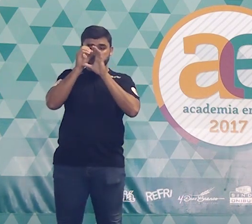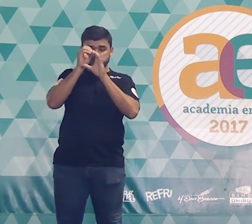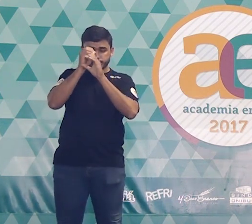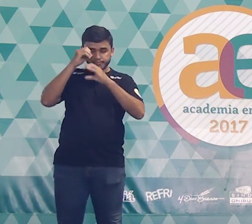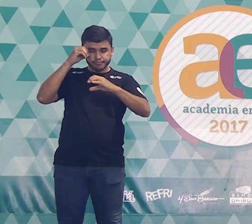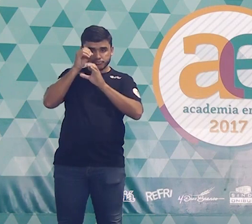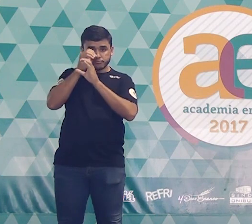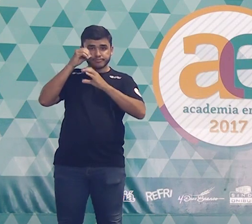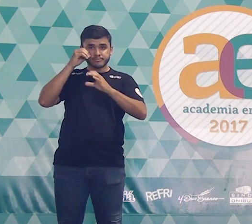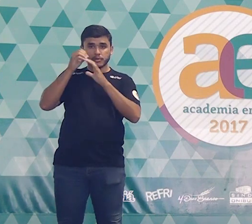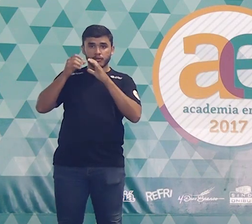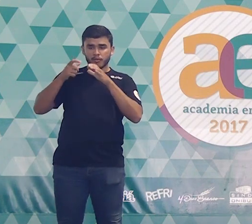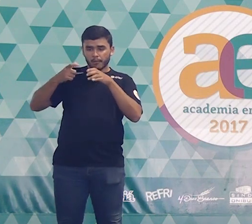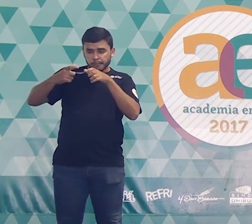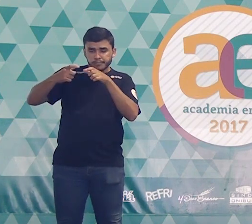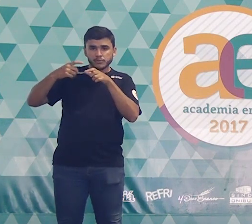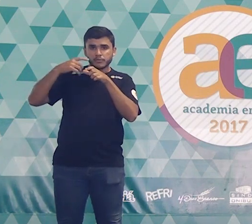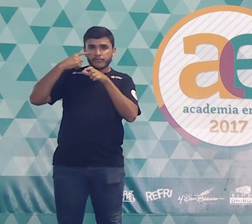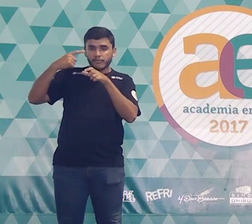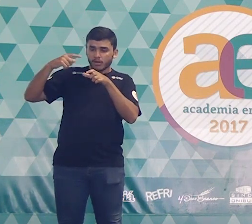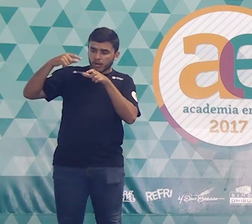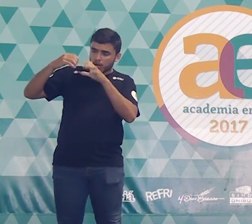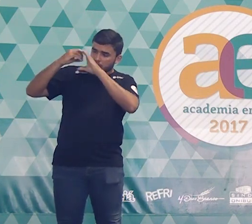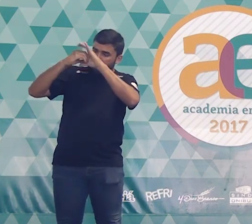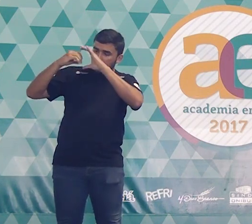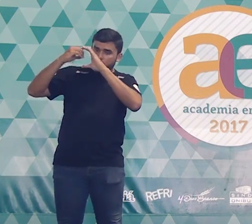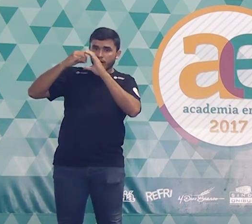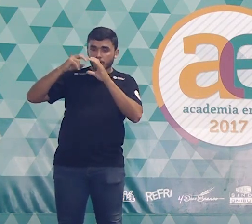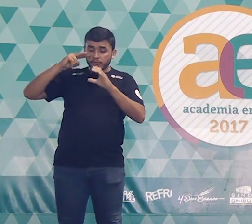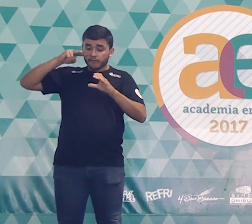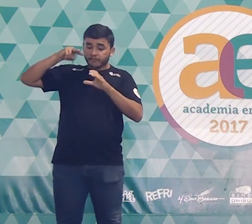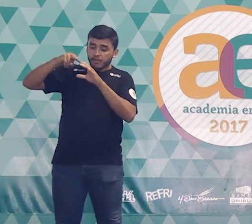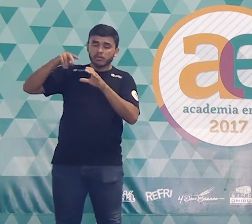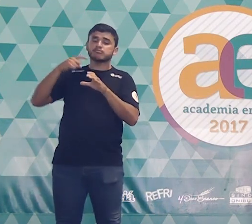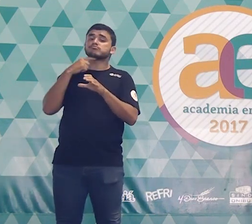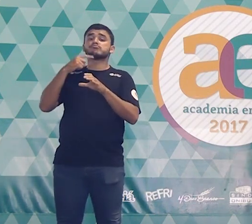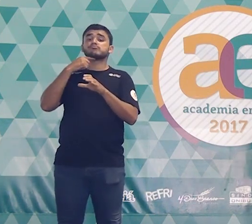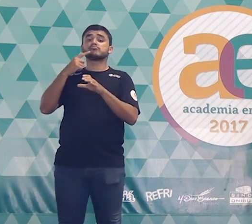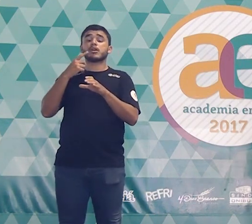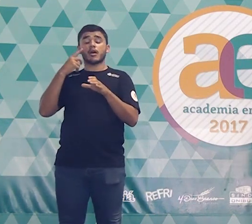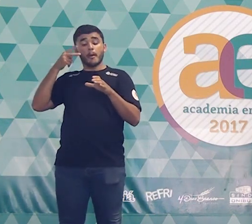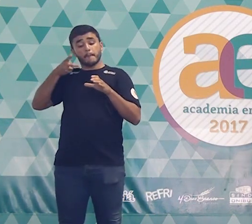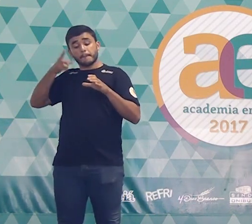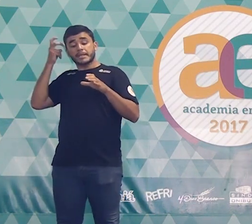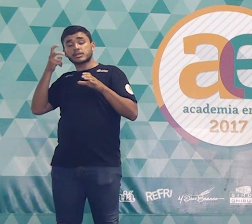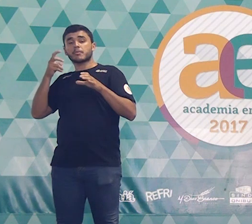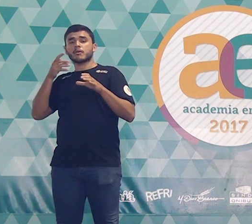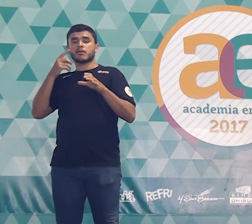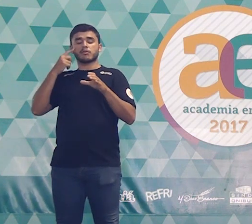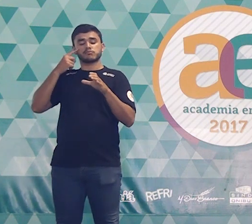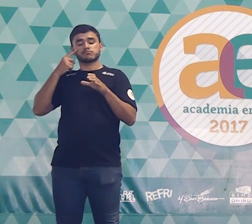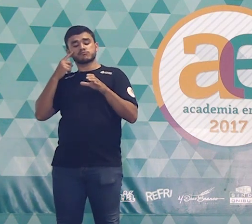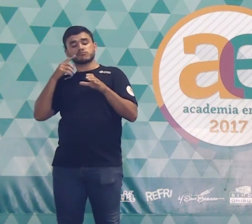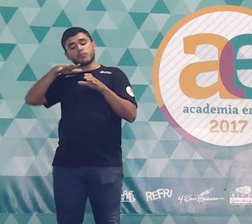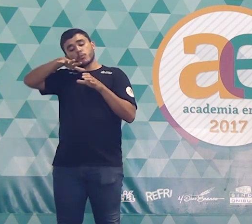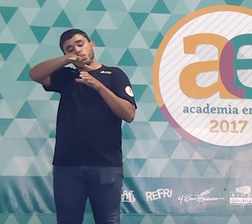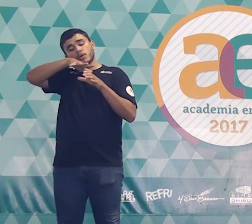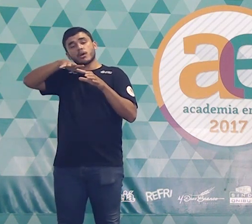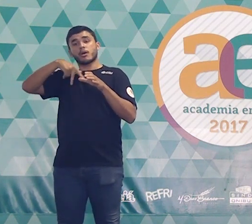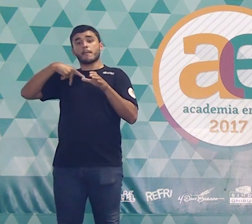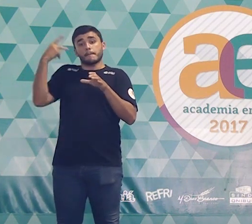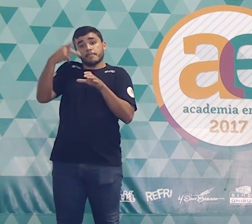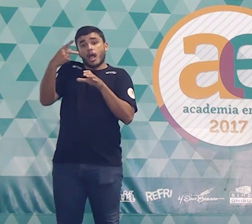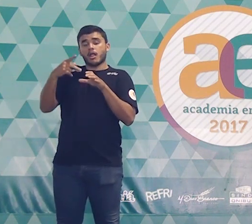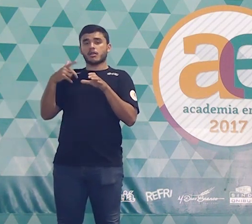espaços vazios. O que é verdade é que ele não chegou a ver uma célula. Tá? O que ele viu, na verdade, foi o espaço onde